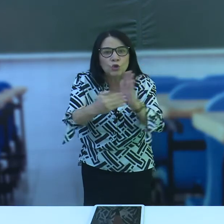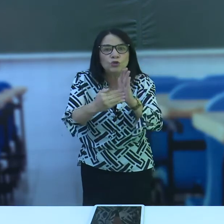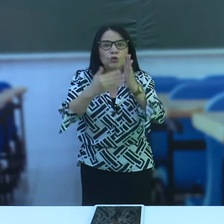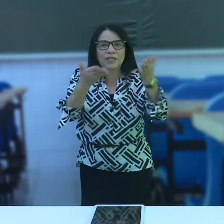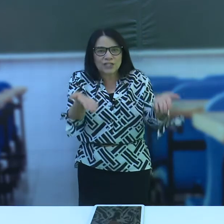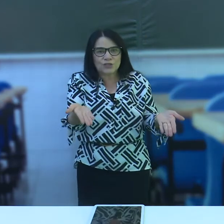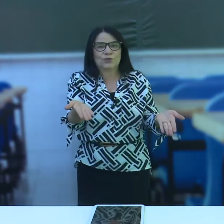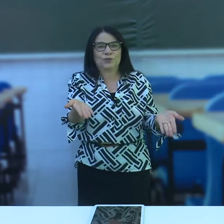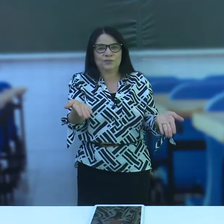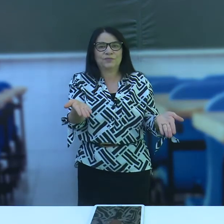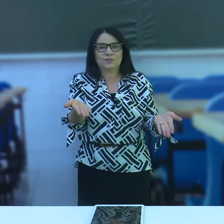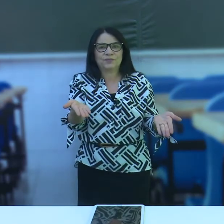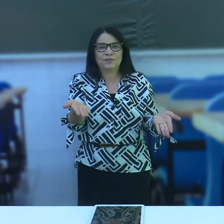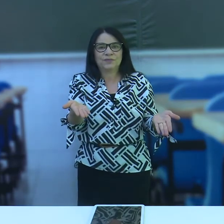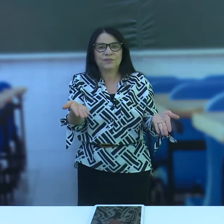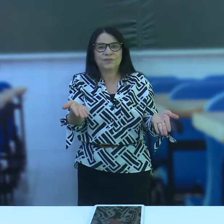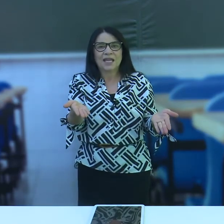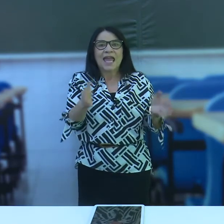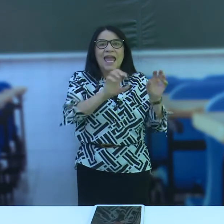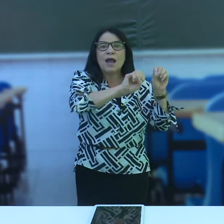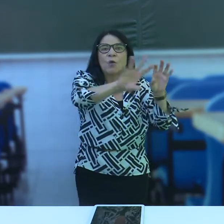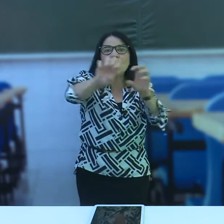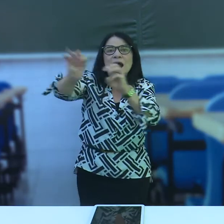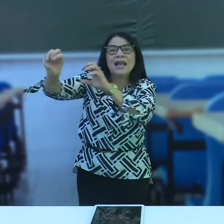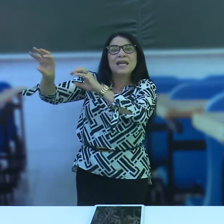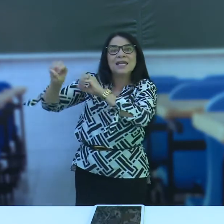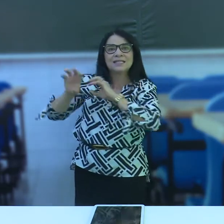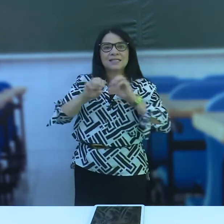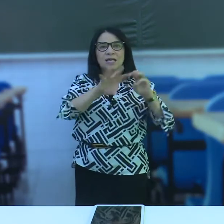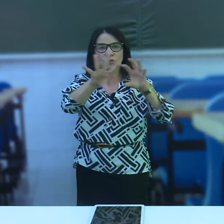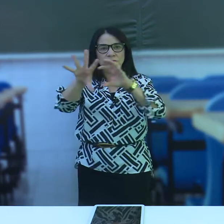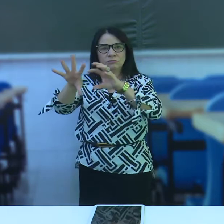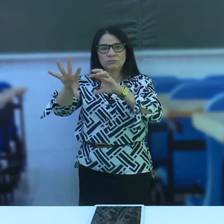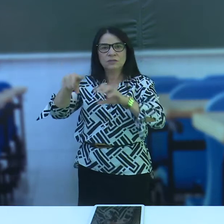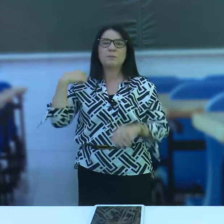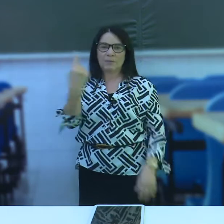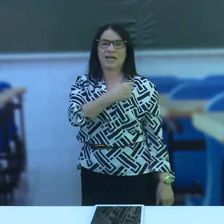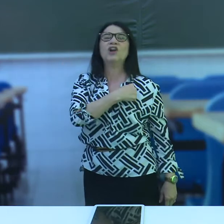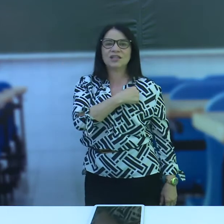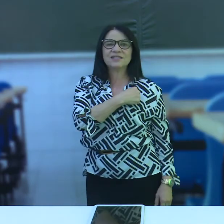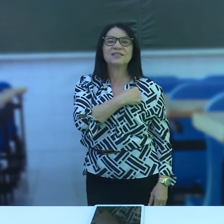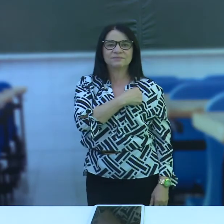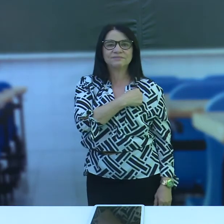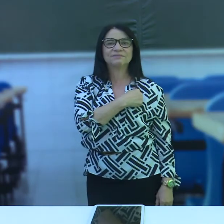Tudo isso é uma lição para nós.